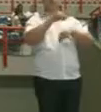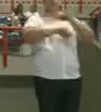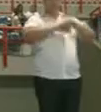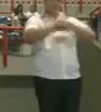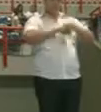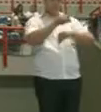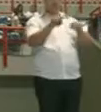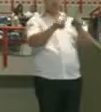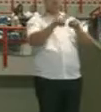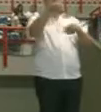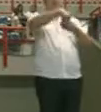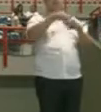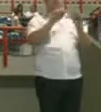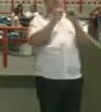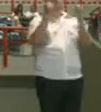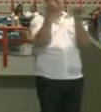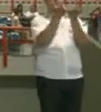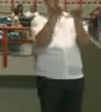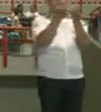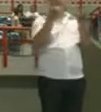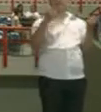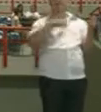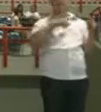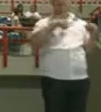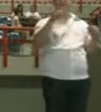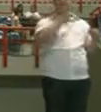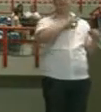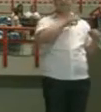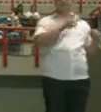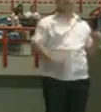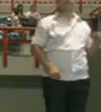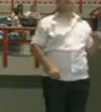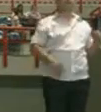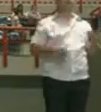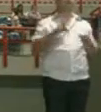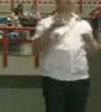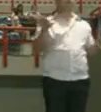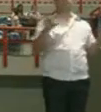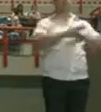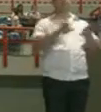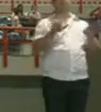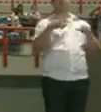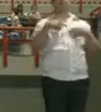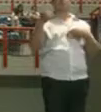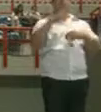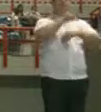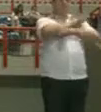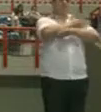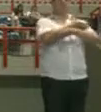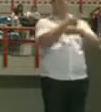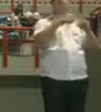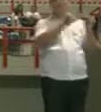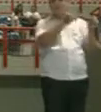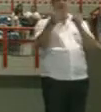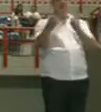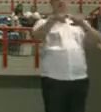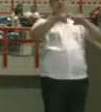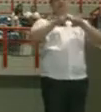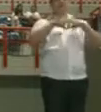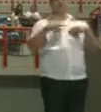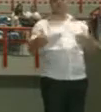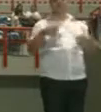momento que a Assembleia Nacional Constituinte, quando os deputados tentam limitar o poder dele, simplesmente ele fecha a Assembleia. Então vai ocorrer o